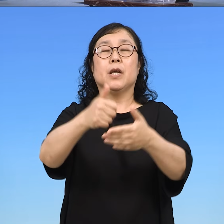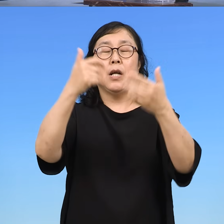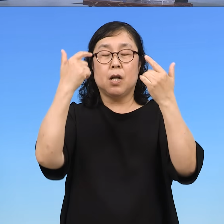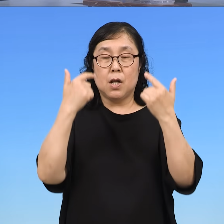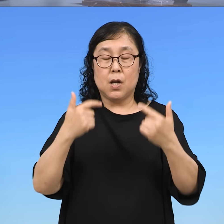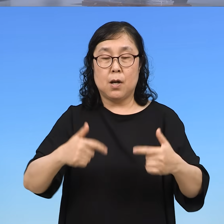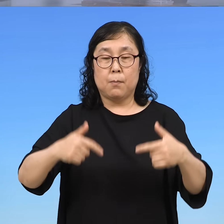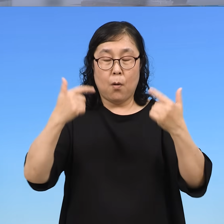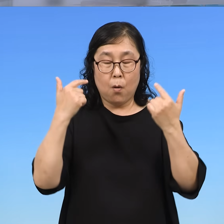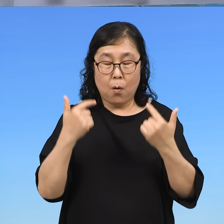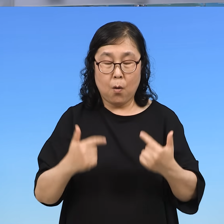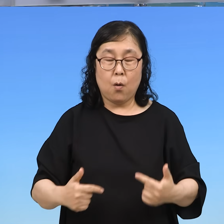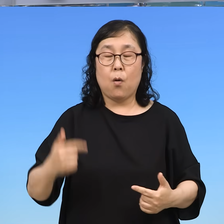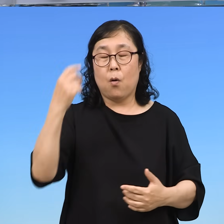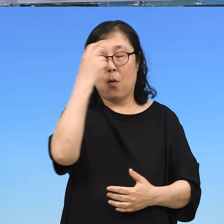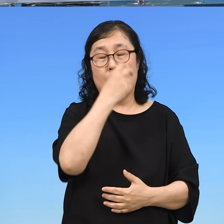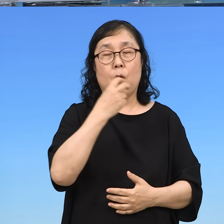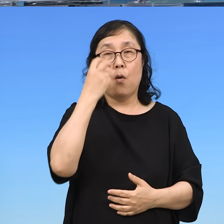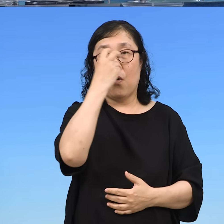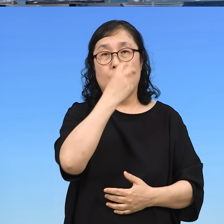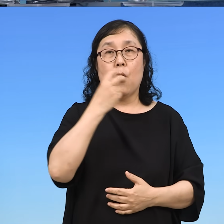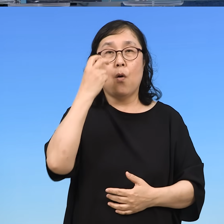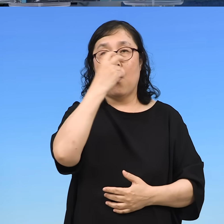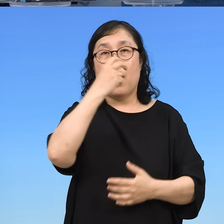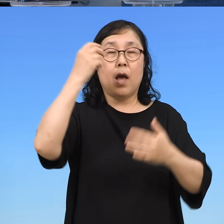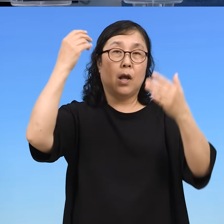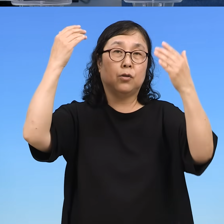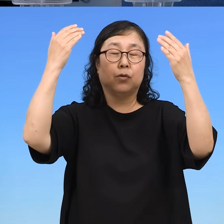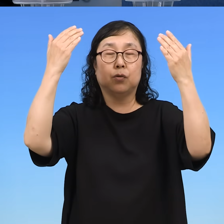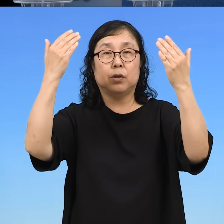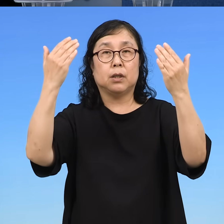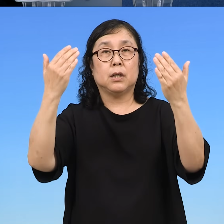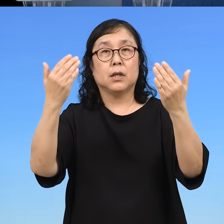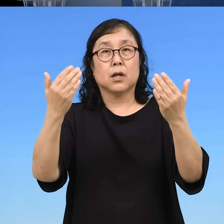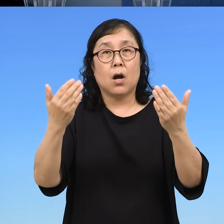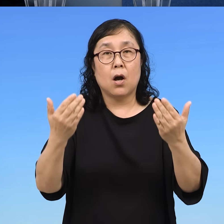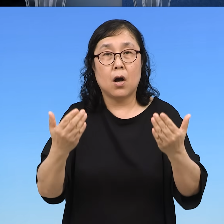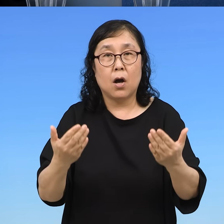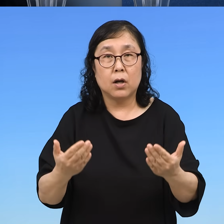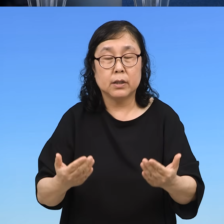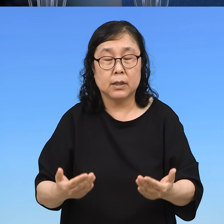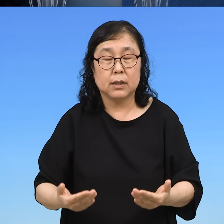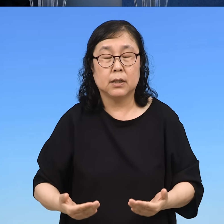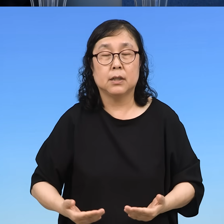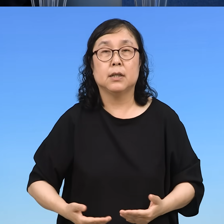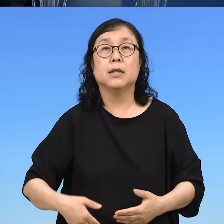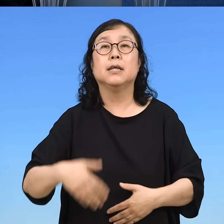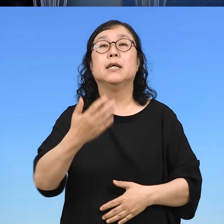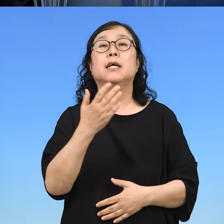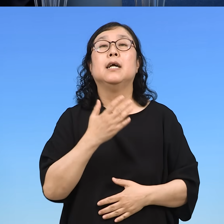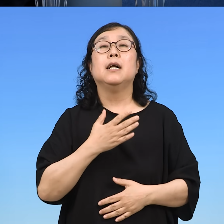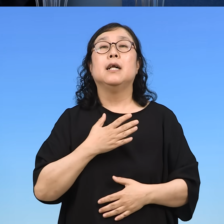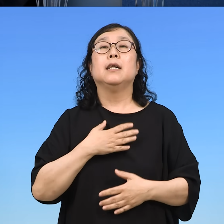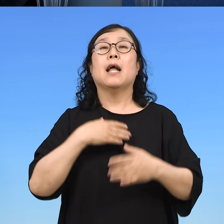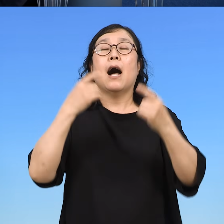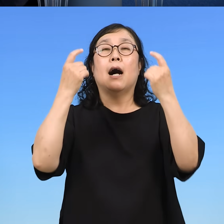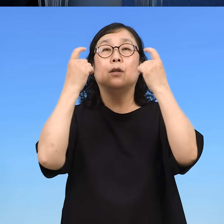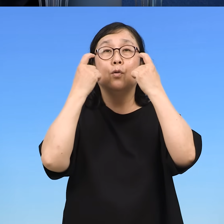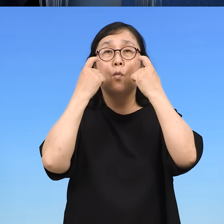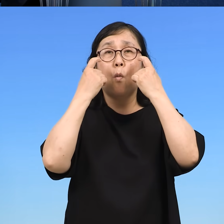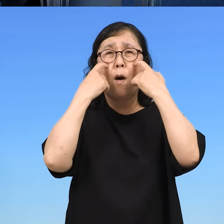늘 보호해 주실 것을 우리 가정이 회복될 수 있는 유일한 이유,